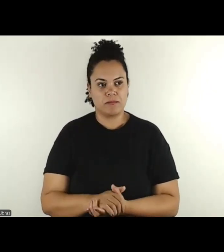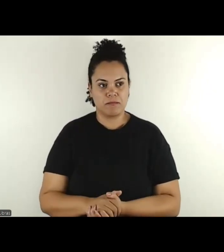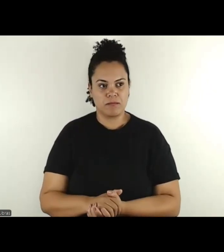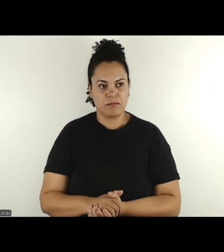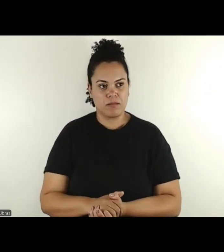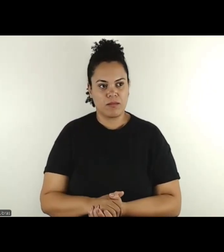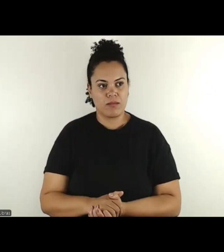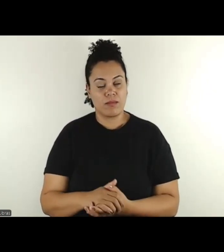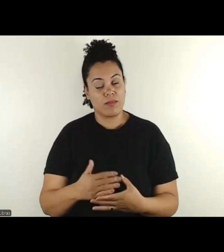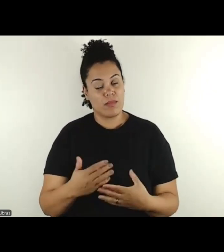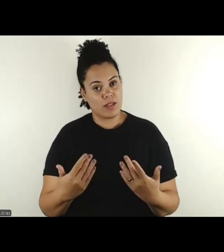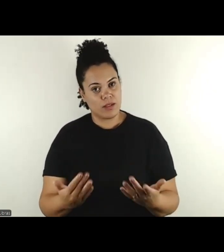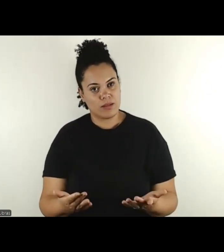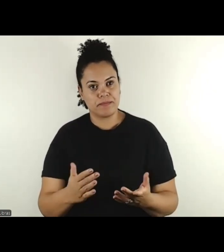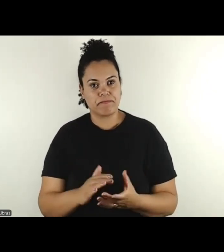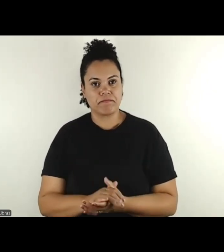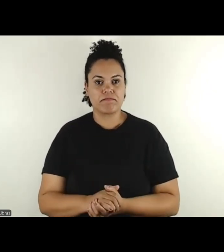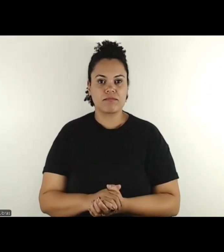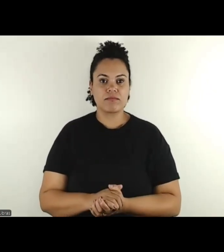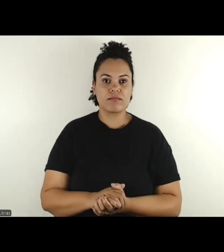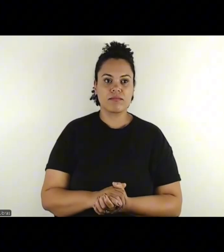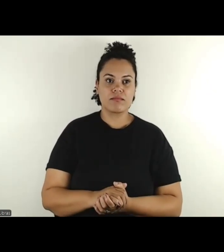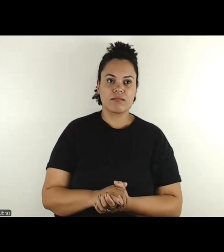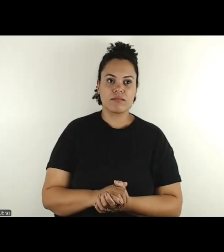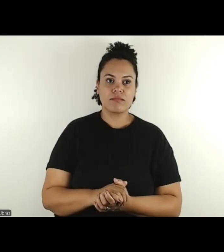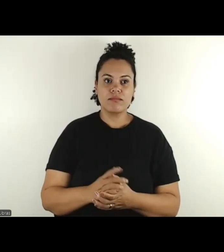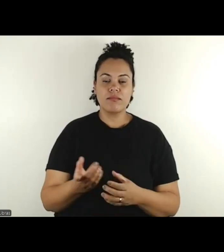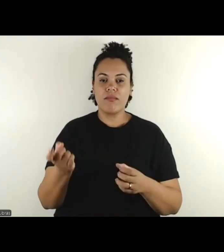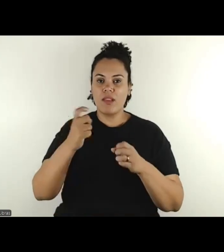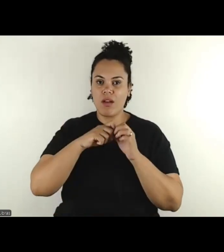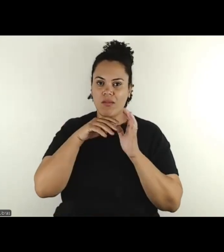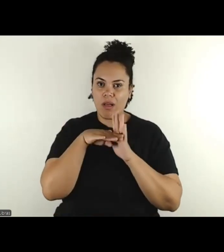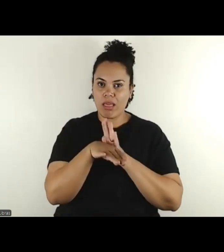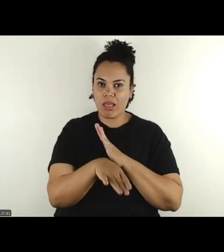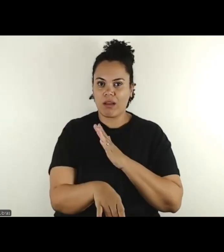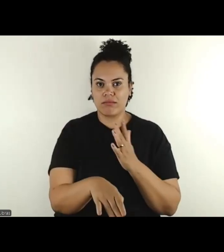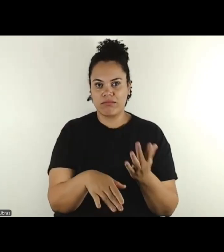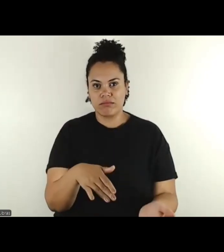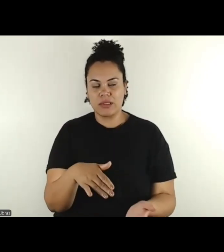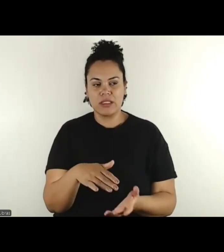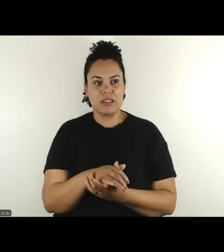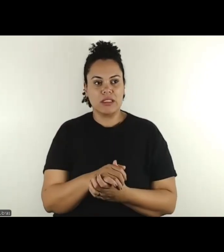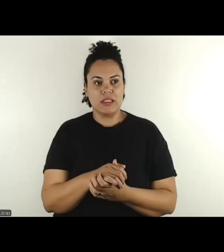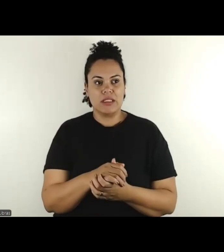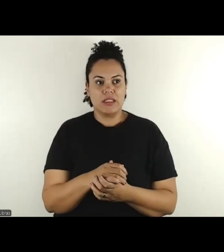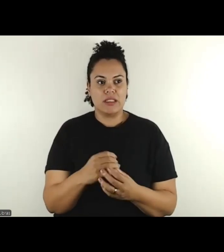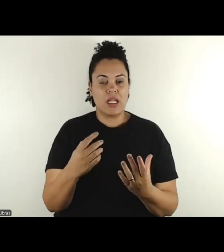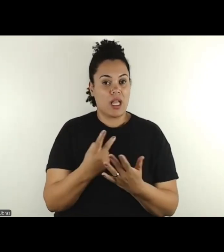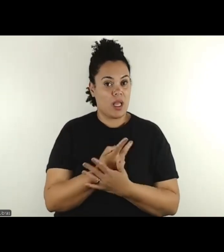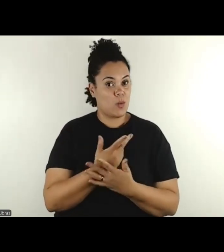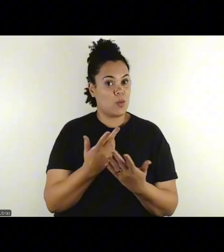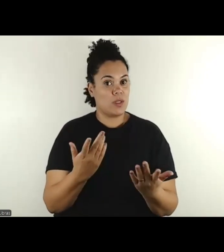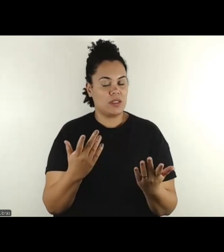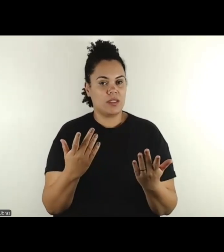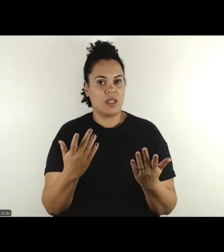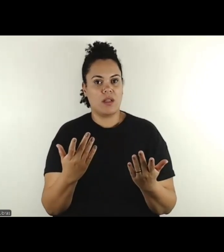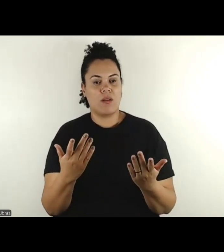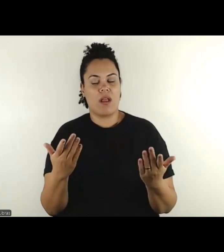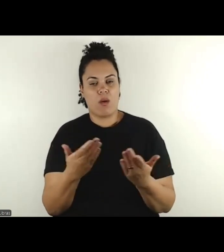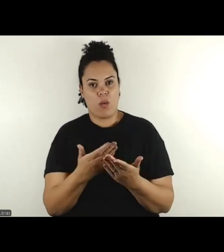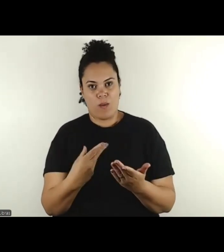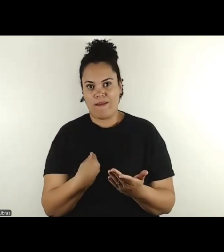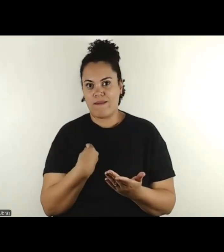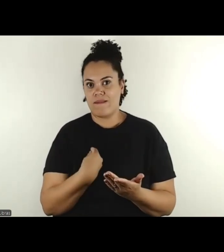Então, assim, diante desse retrocesso gigantesco, né, que a gente está vendo, que a gente está vivendo, e